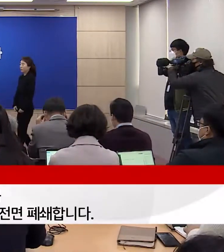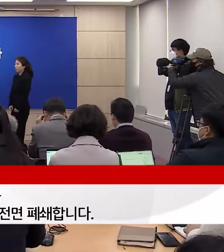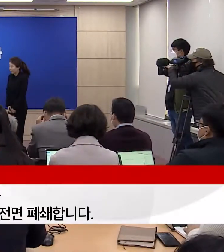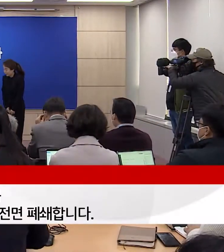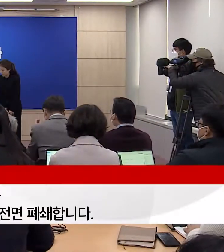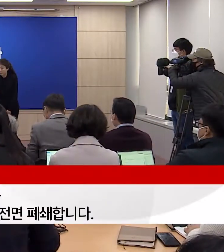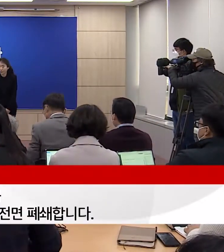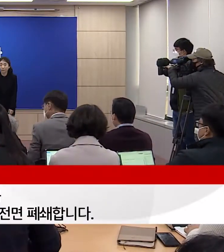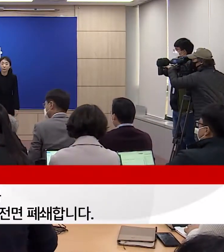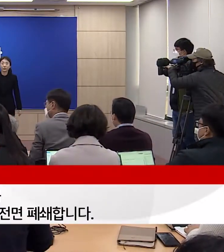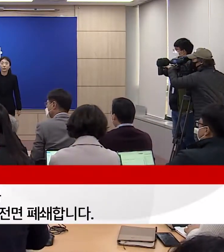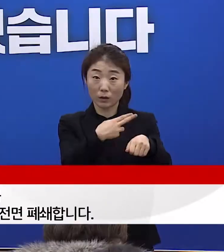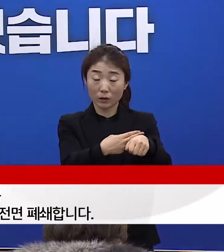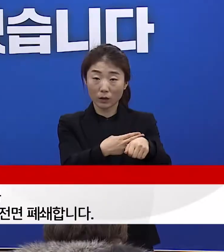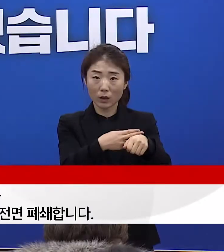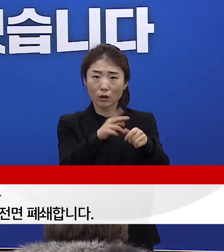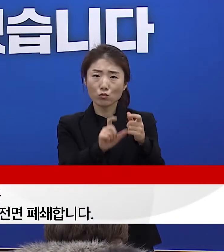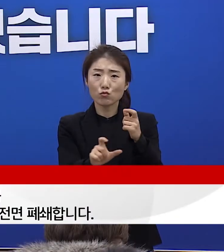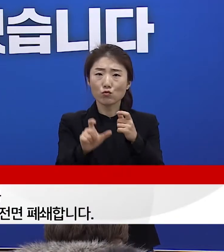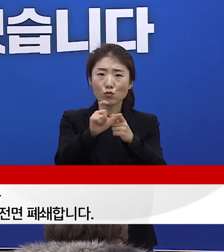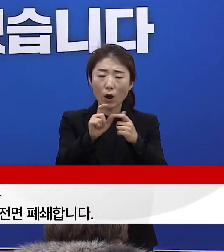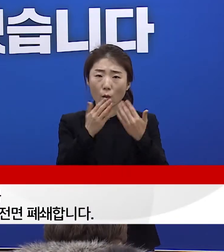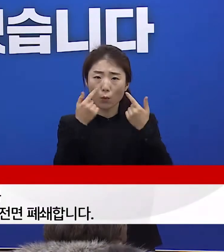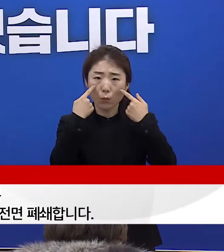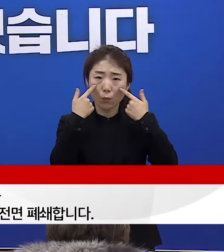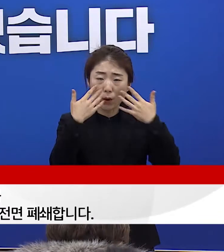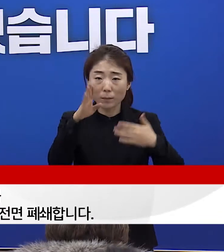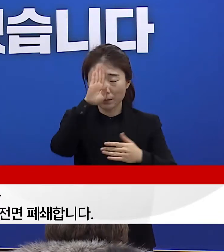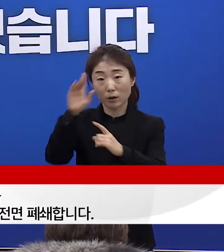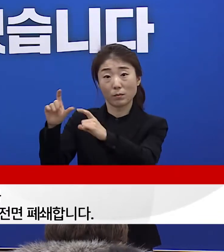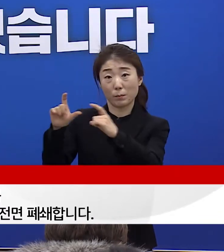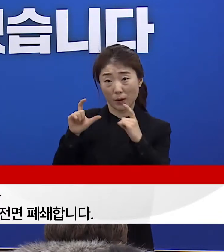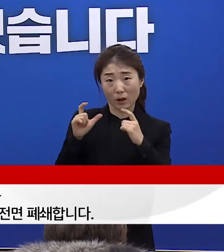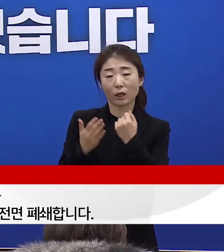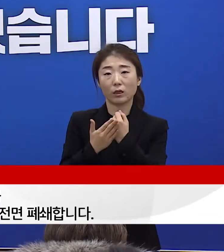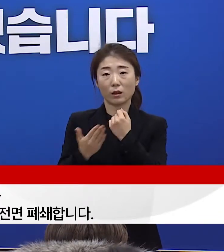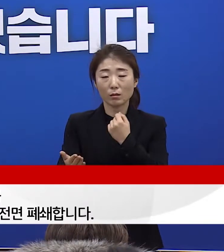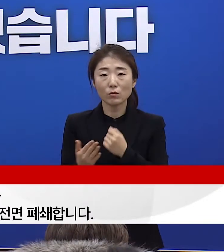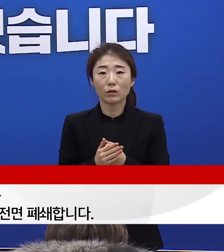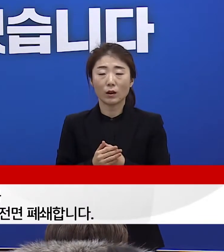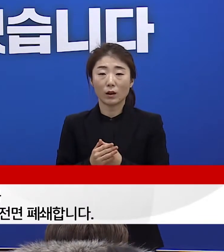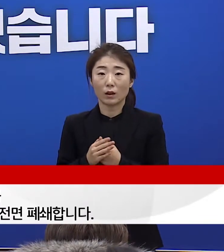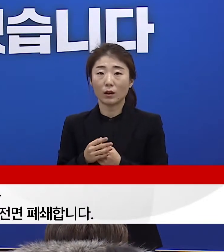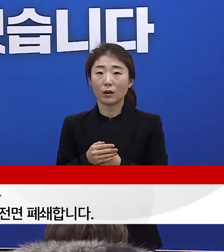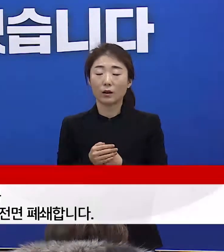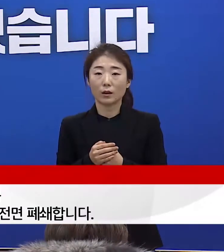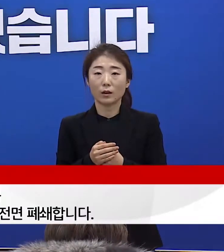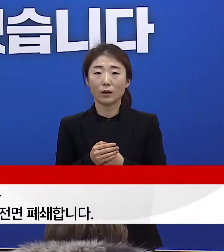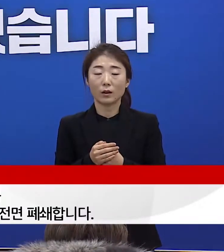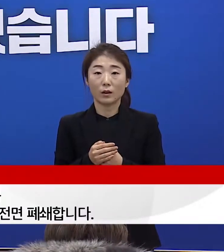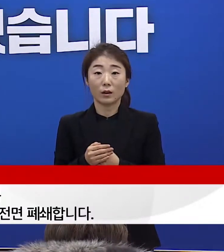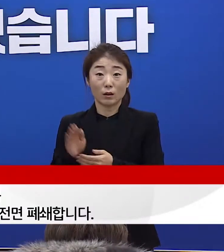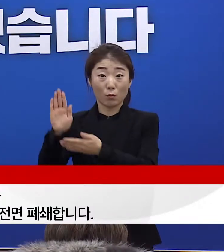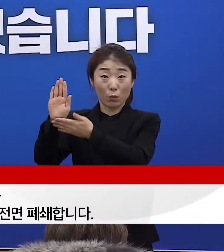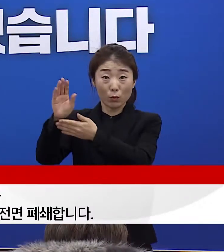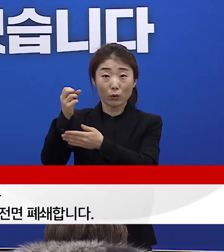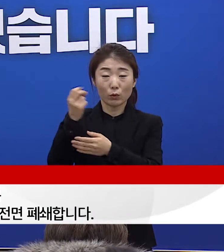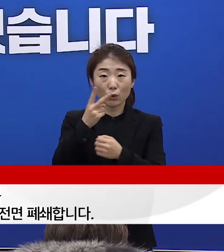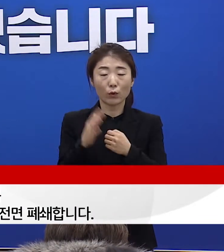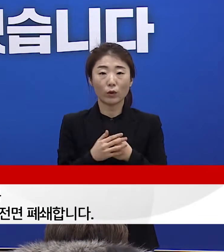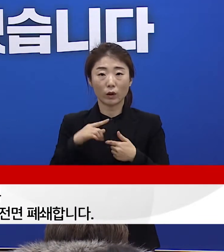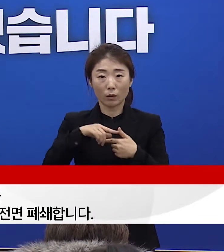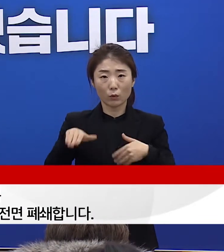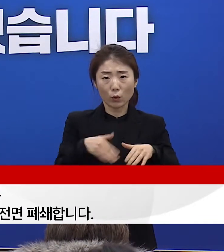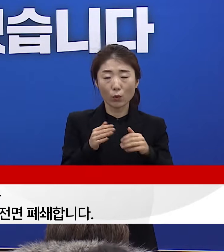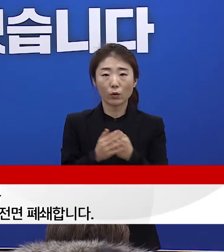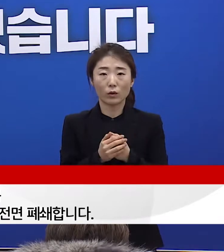창원병원 의료진이 추가로 확진이 된 만큼 질병관리본부와 경남도는 한마음 창원병원을